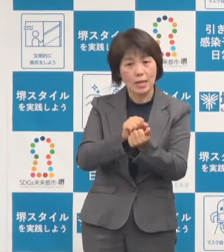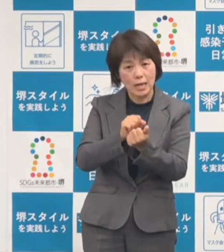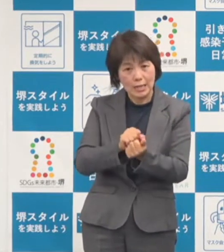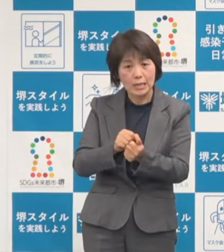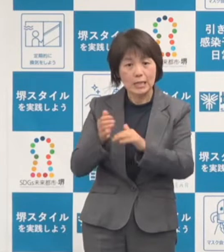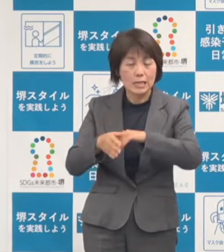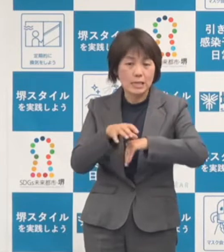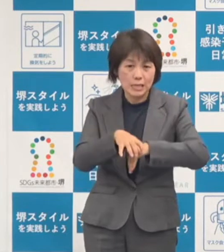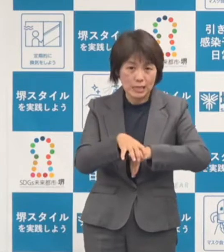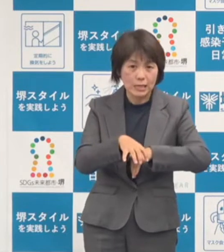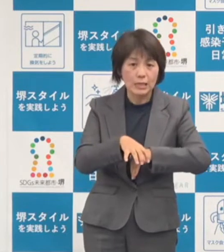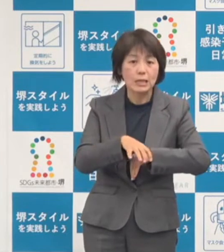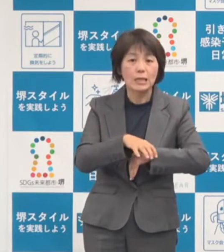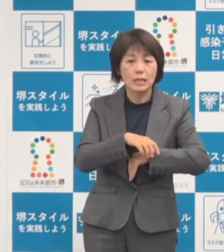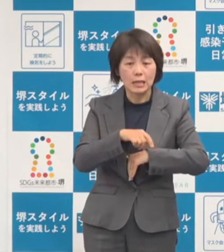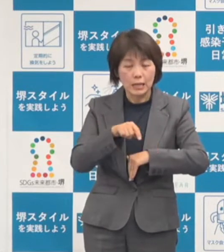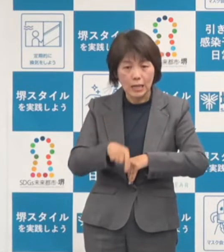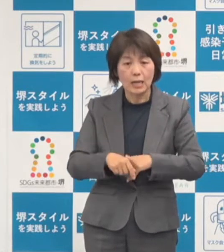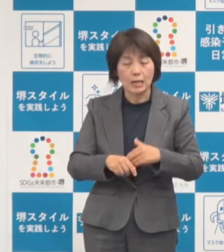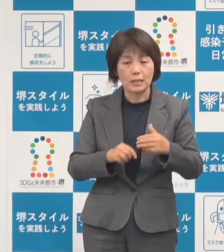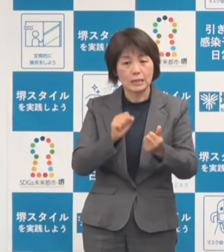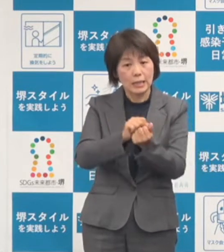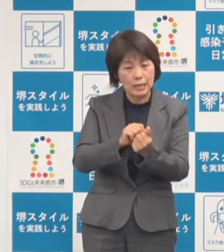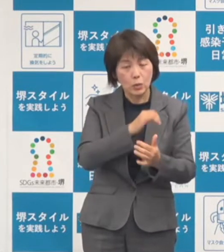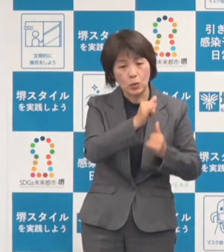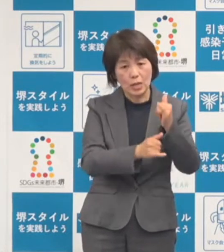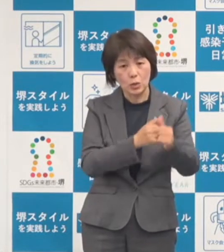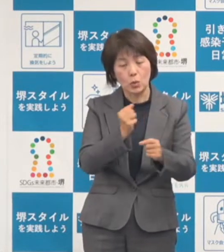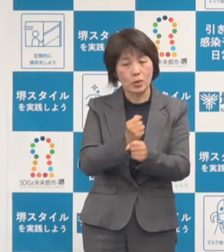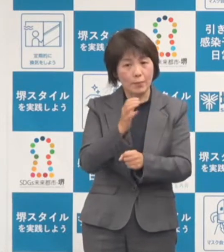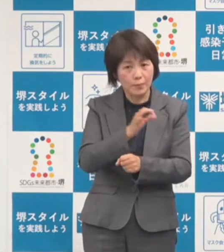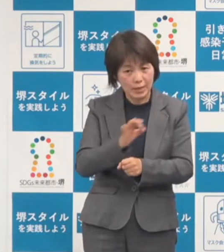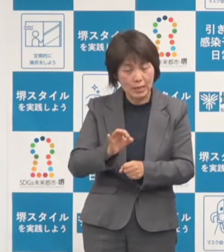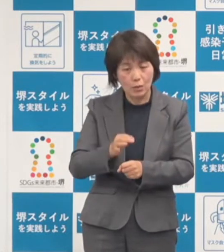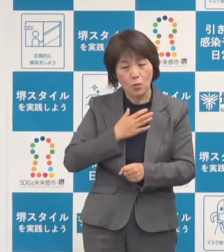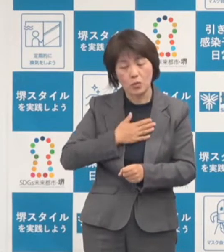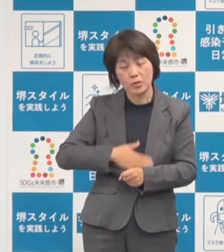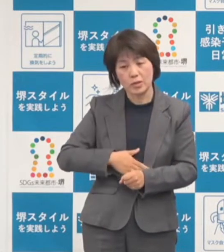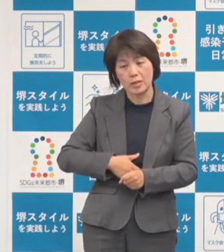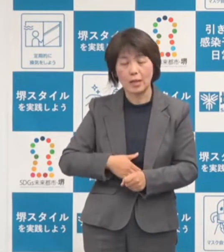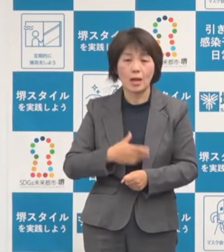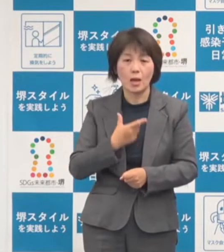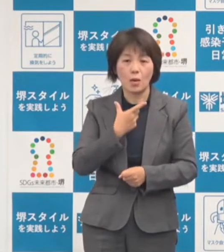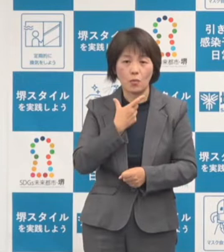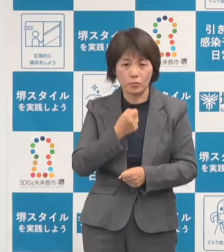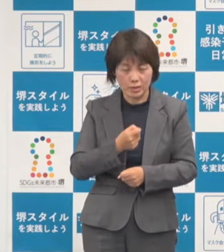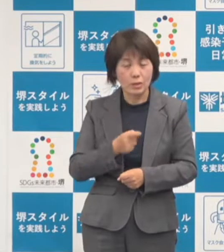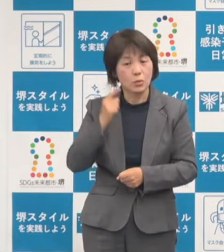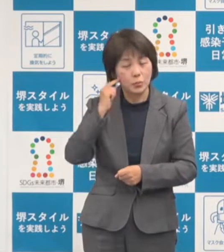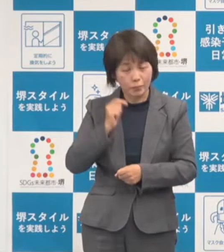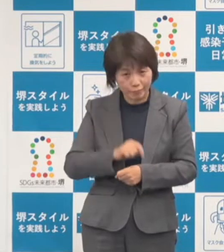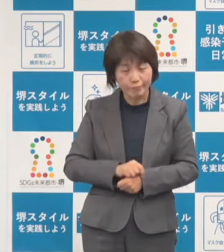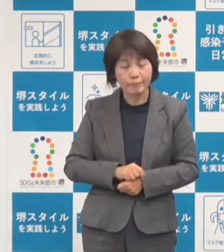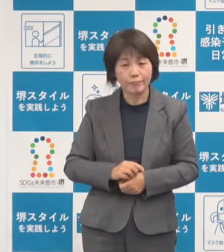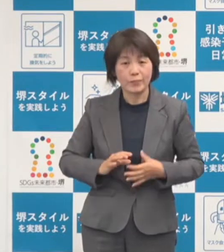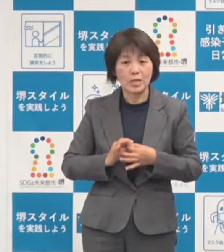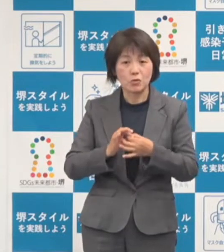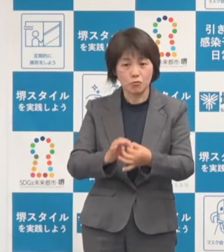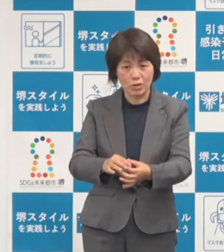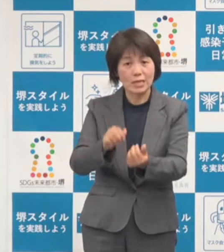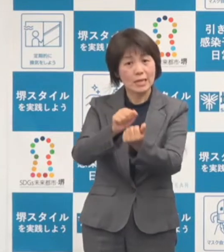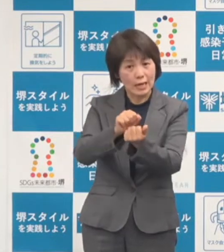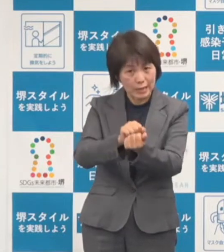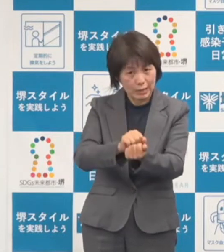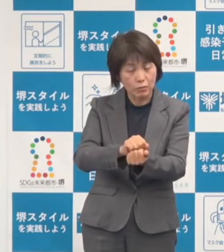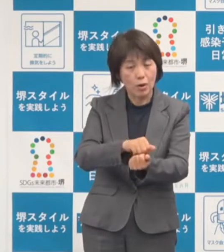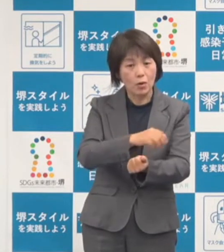め堺の伝統産業品を知っていただきたいと考えております。引き続き堺にはさまざま